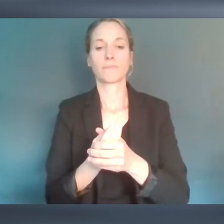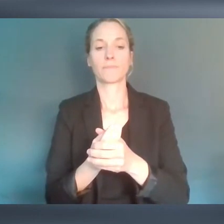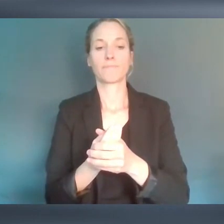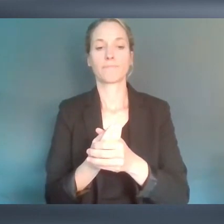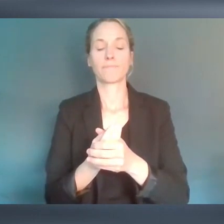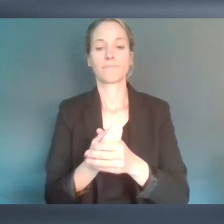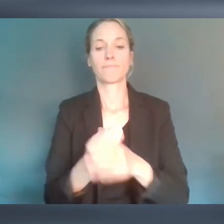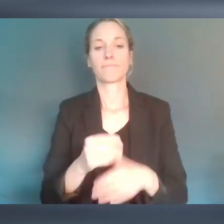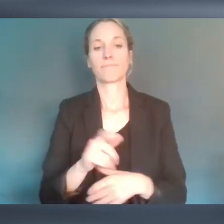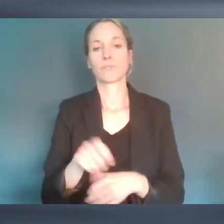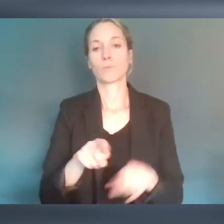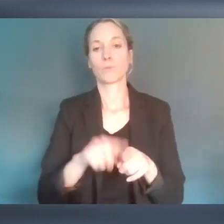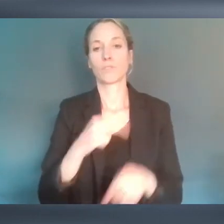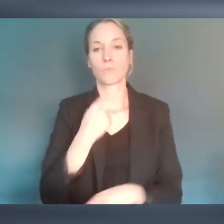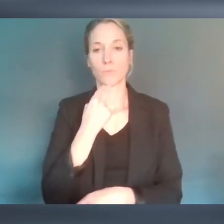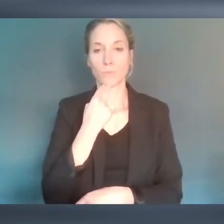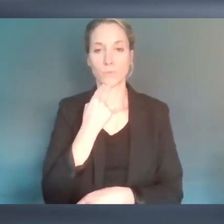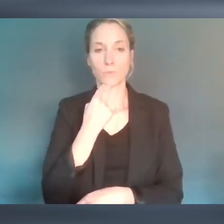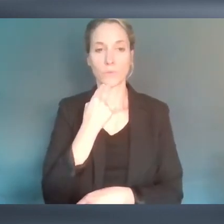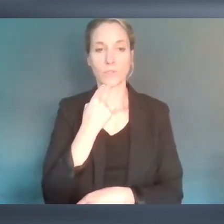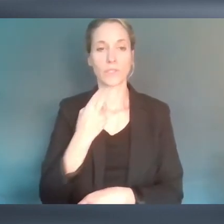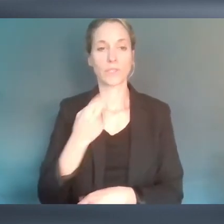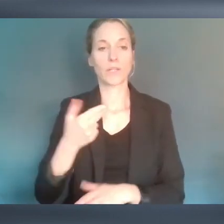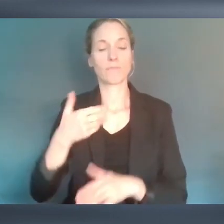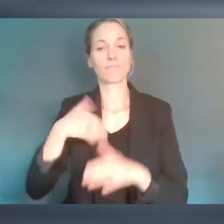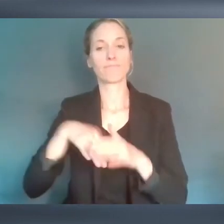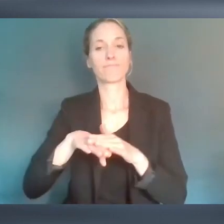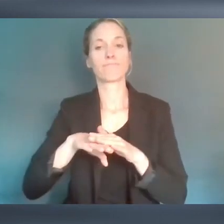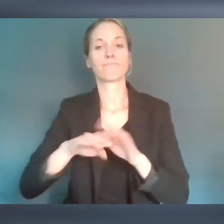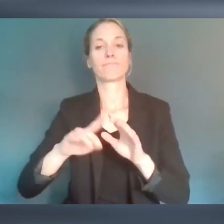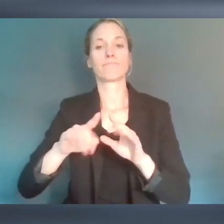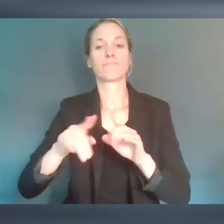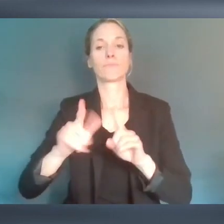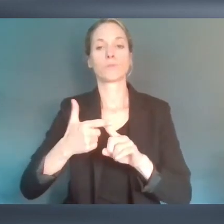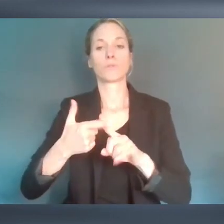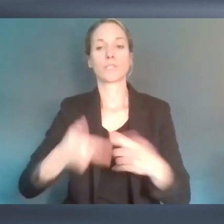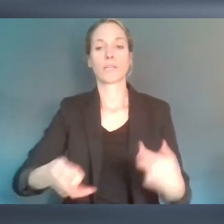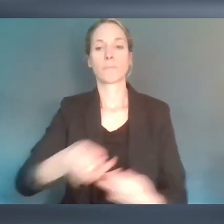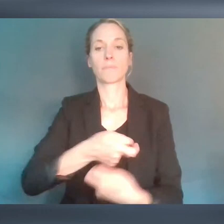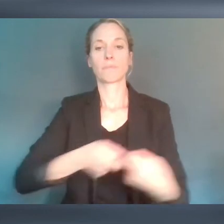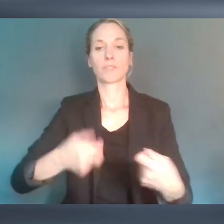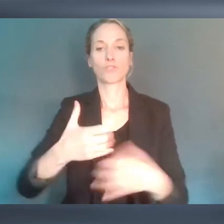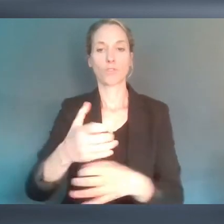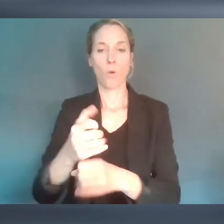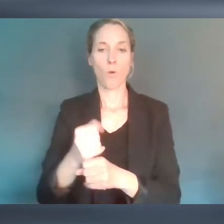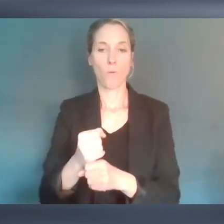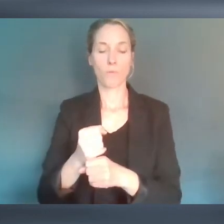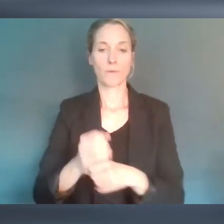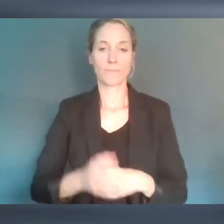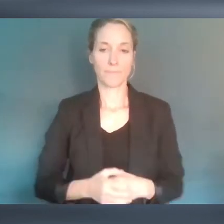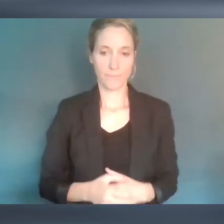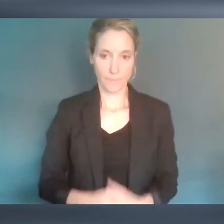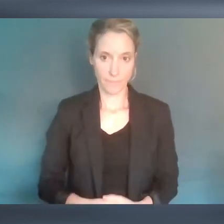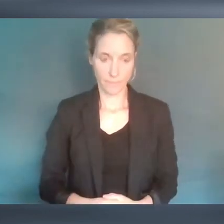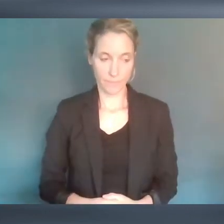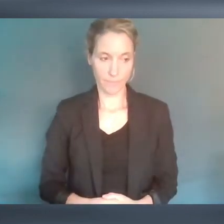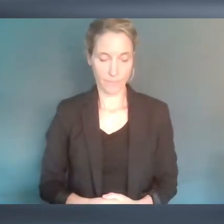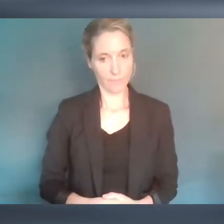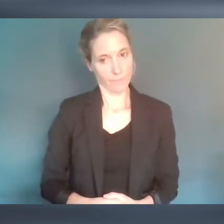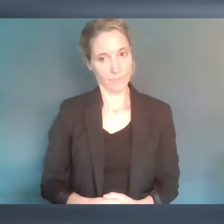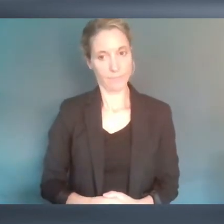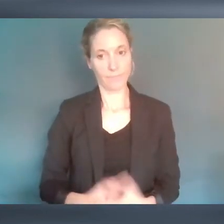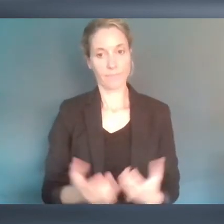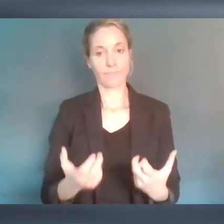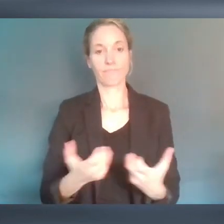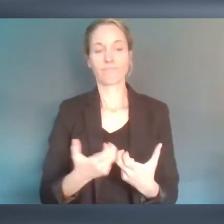évidemment utile dans le deuxième marché de l'emploi. D'ailleurs, on peut se poser la question si parfois les associations